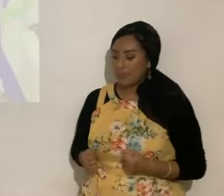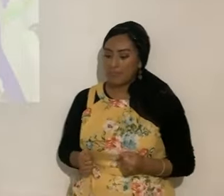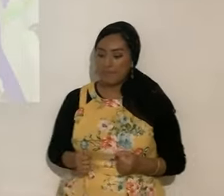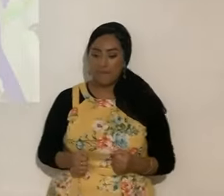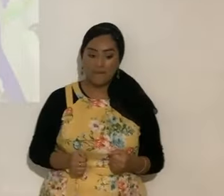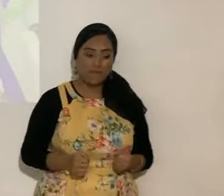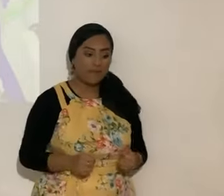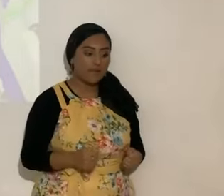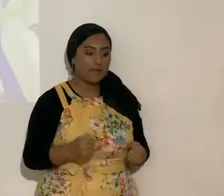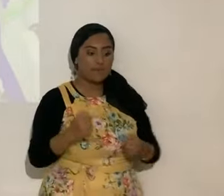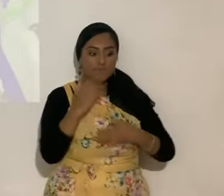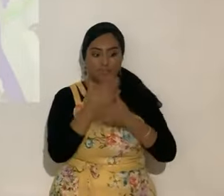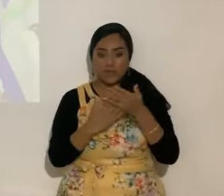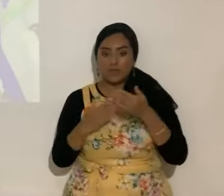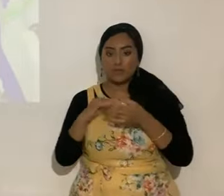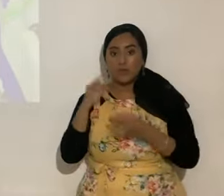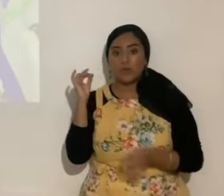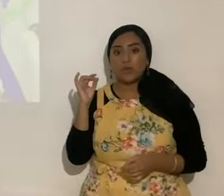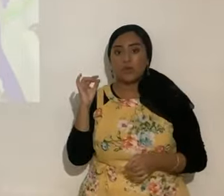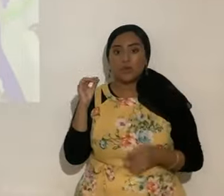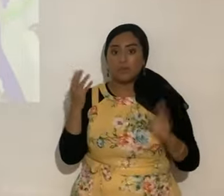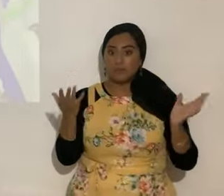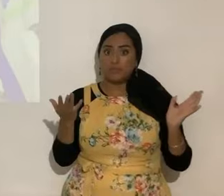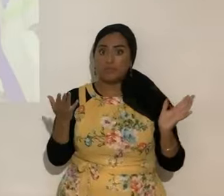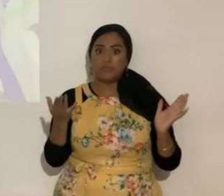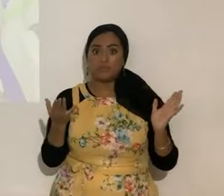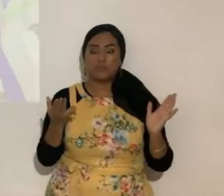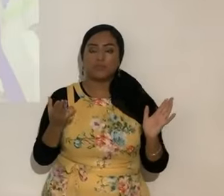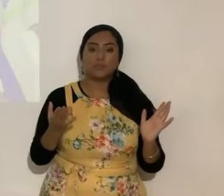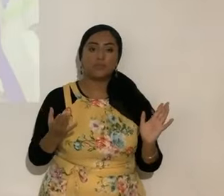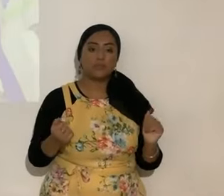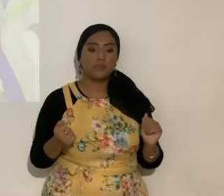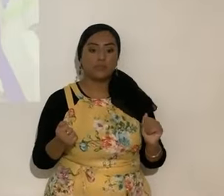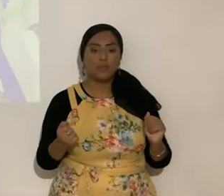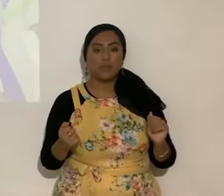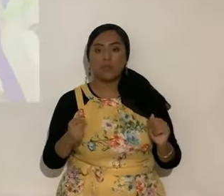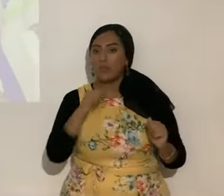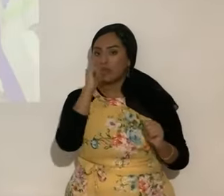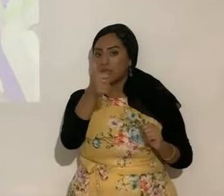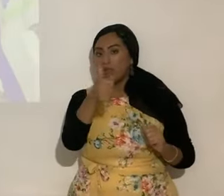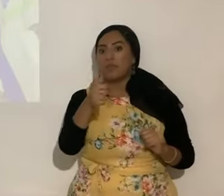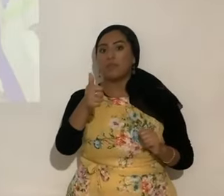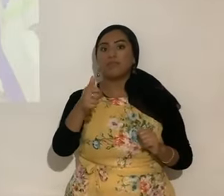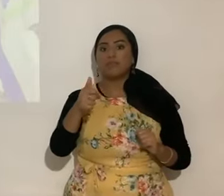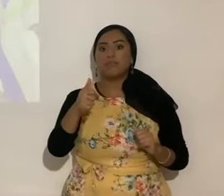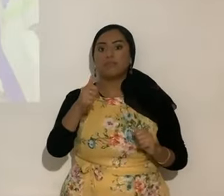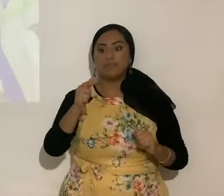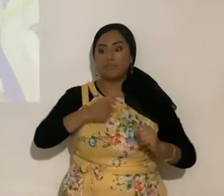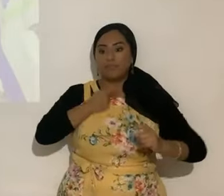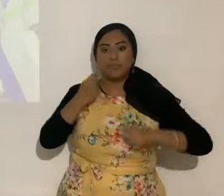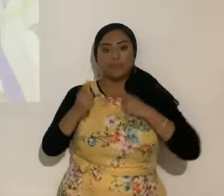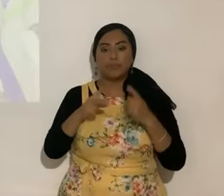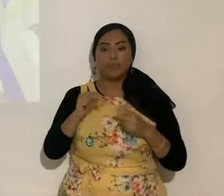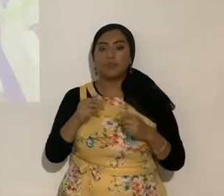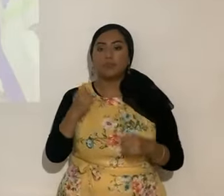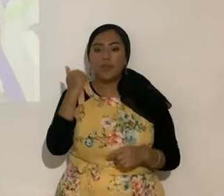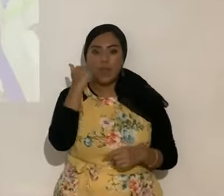Son cosas espirituales, entonces no te autoataques, ya bastante tenemos con, con la lucha diaria, ¿no?